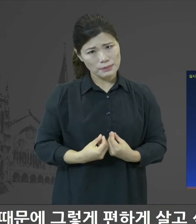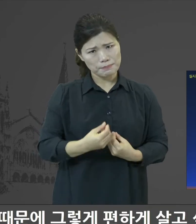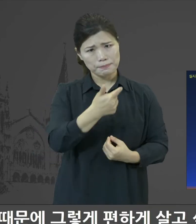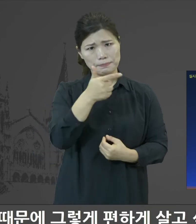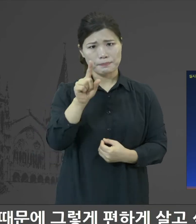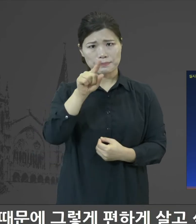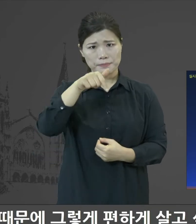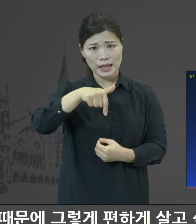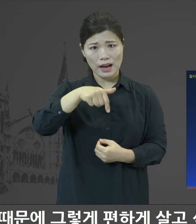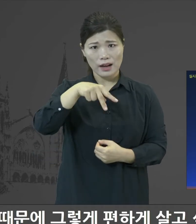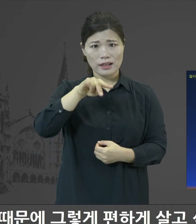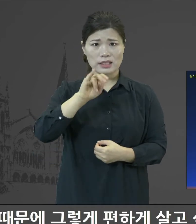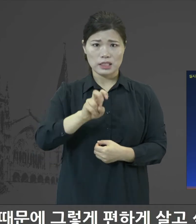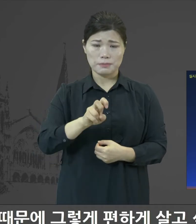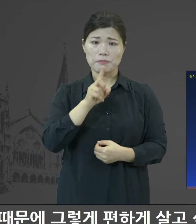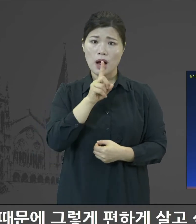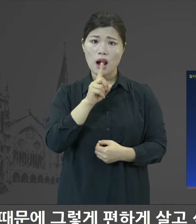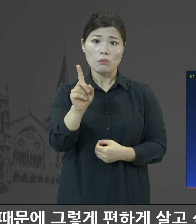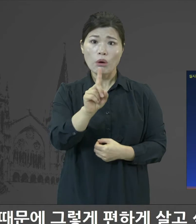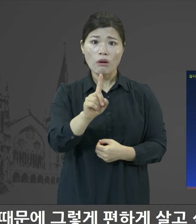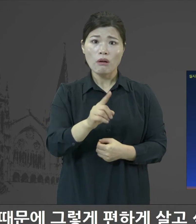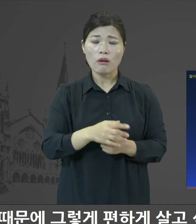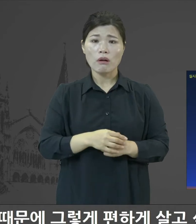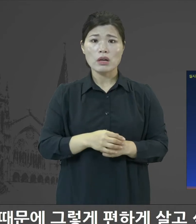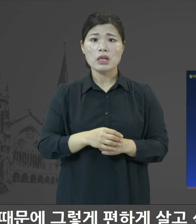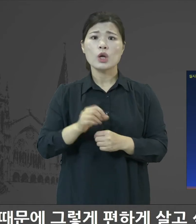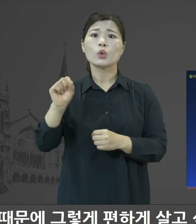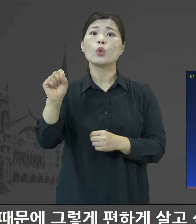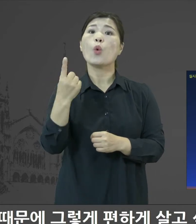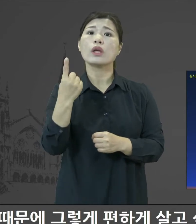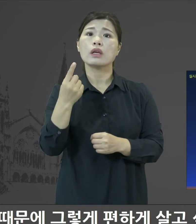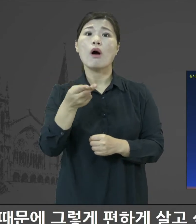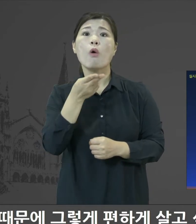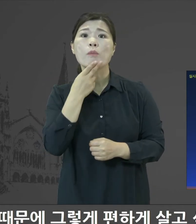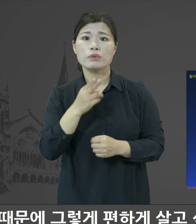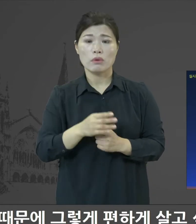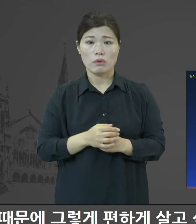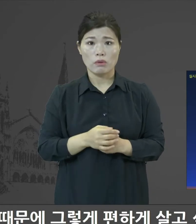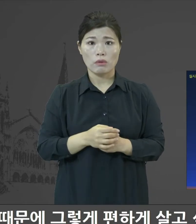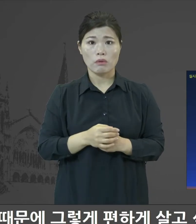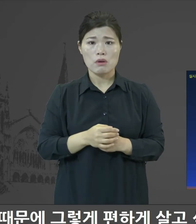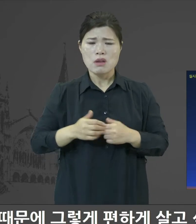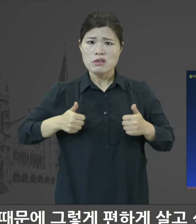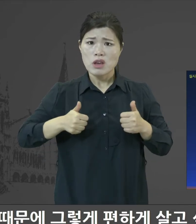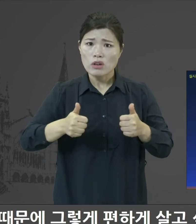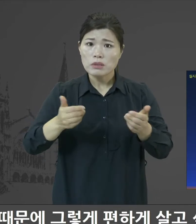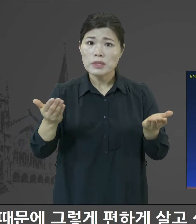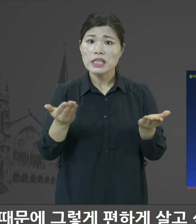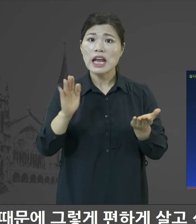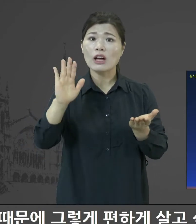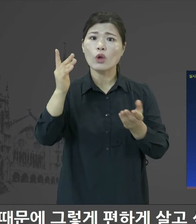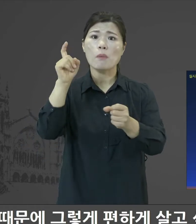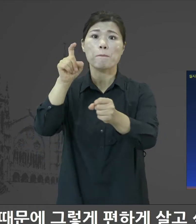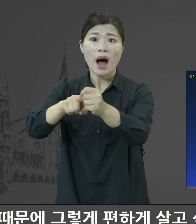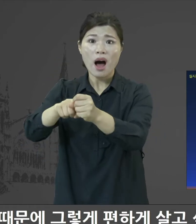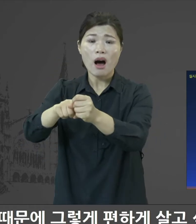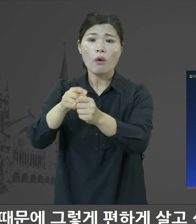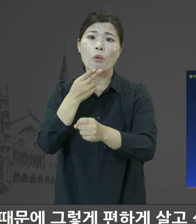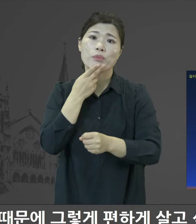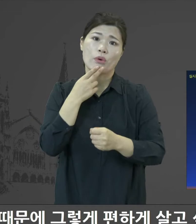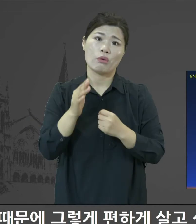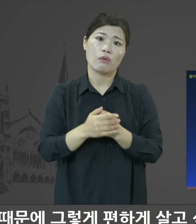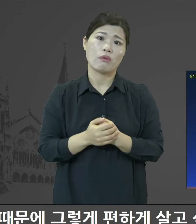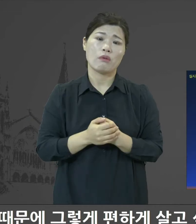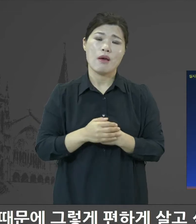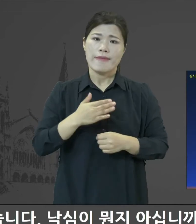아십니까? 낙심은 동기가 없어지는 겁니다. 열심히 일을 해야 될 모티베이션이라고 그러죠.